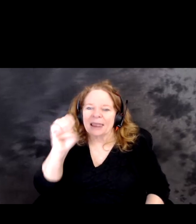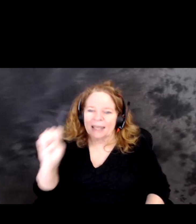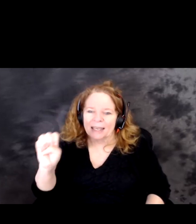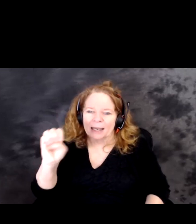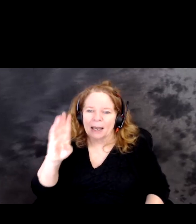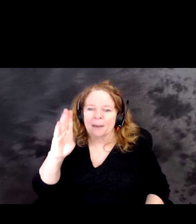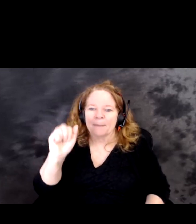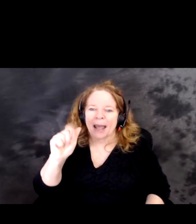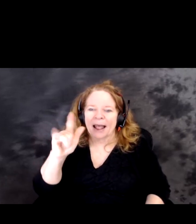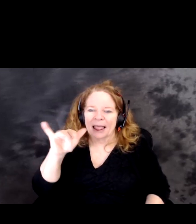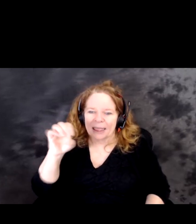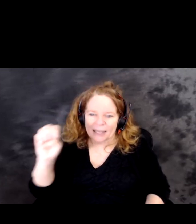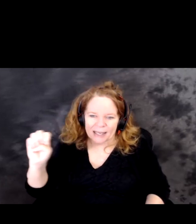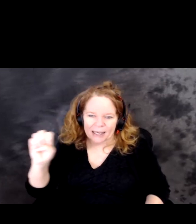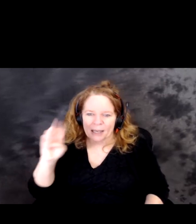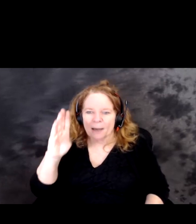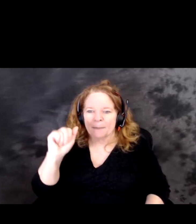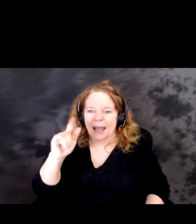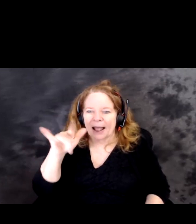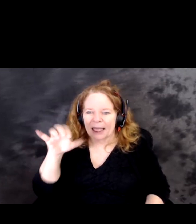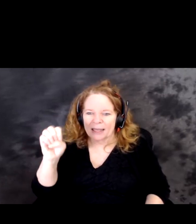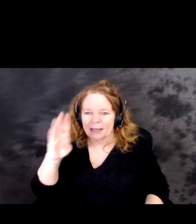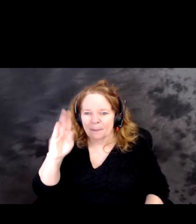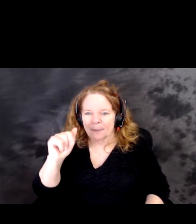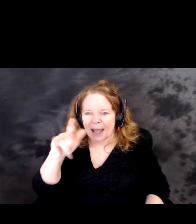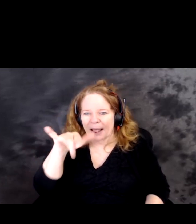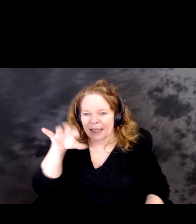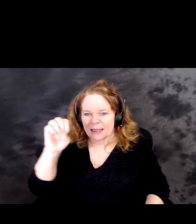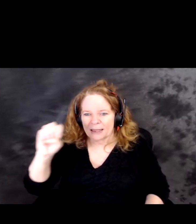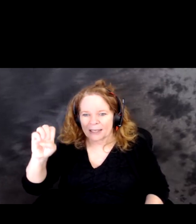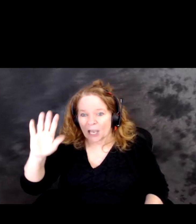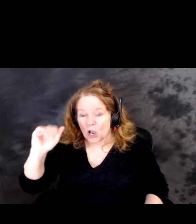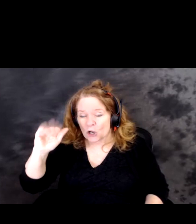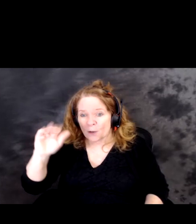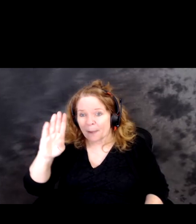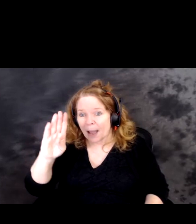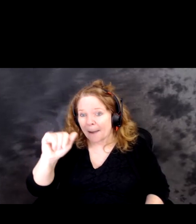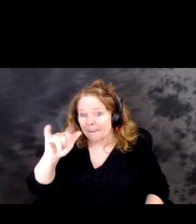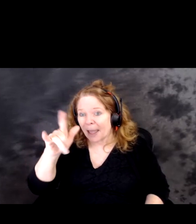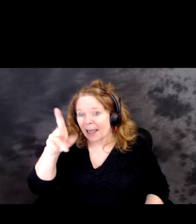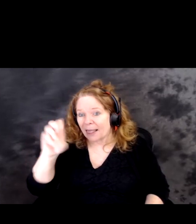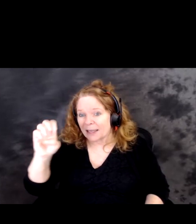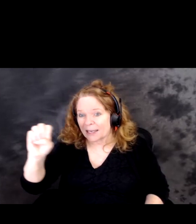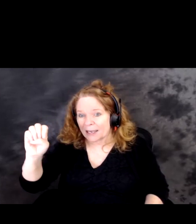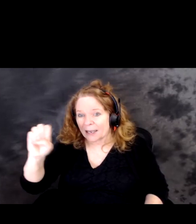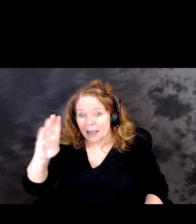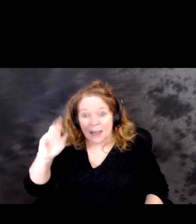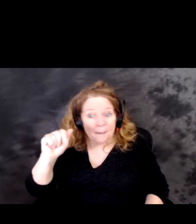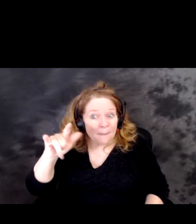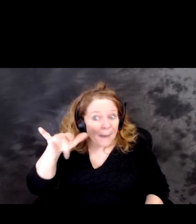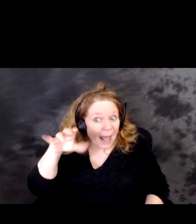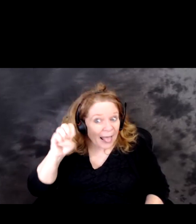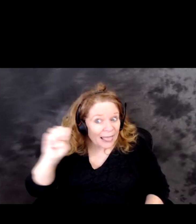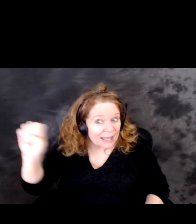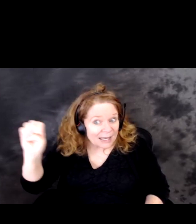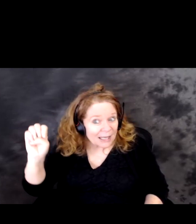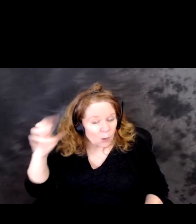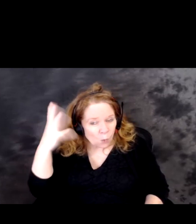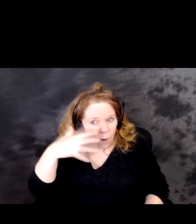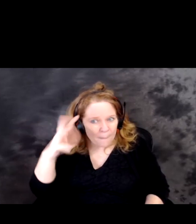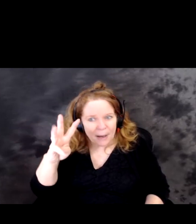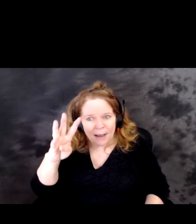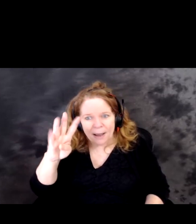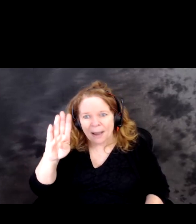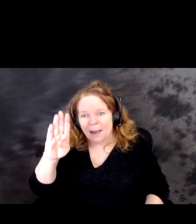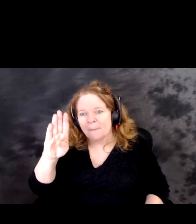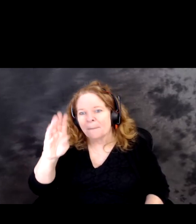Bailey, Bailey. Adiós, adiós, Bailey, Bailey. Adiós, adiós, Bailey, Bailey.